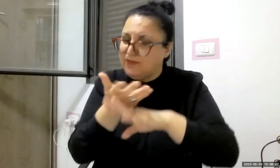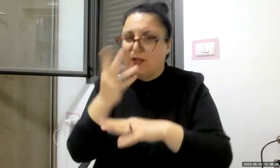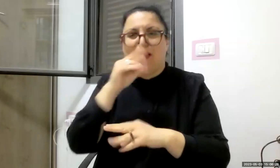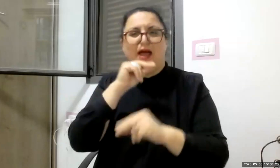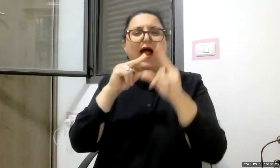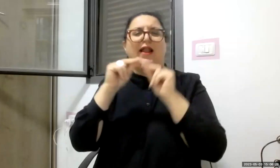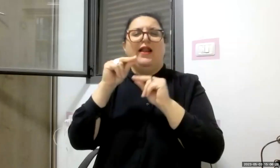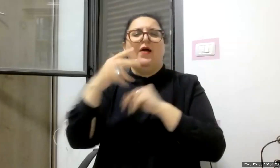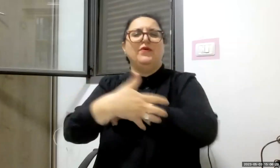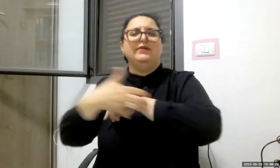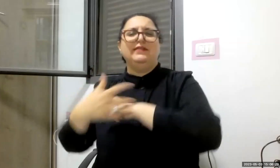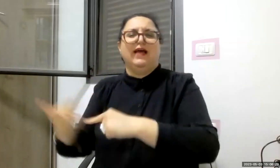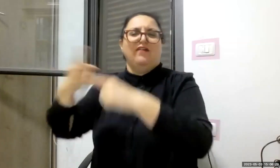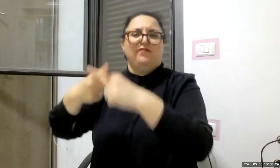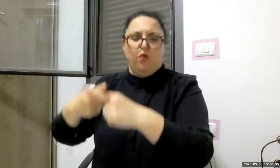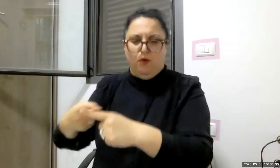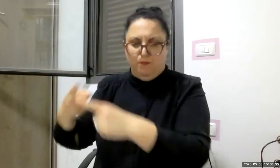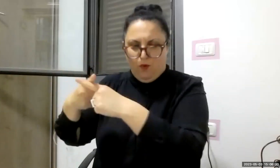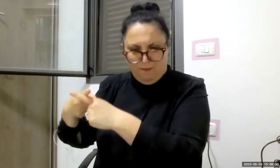למשל, זה משהו שצריך לעלות, העוני,